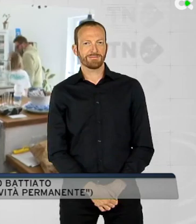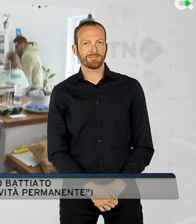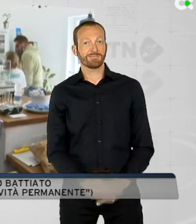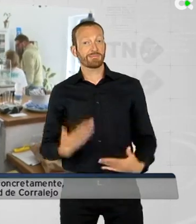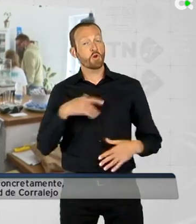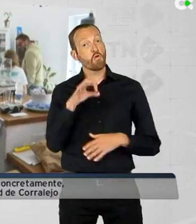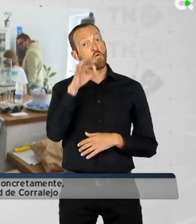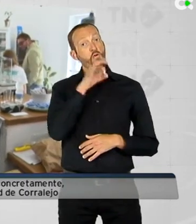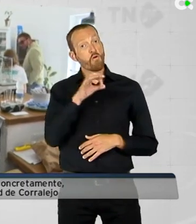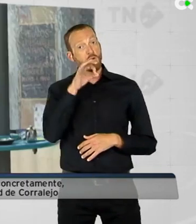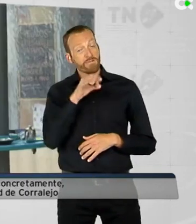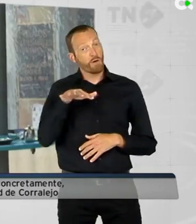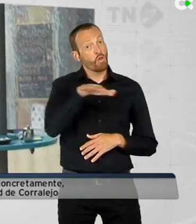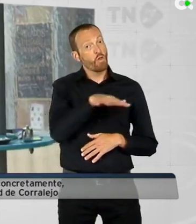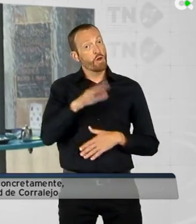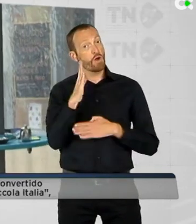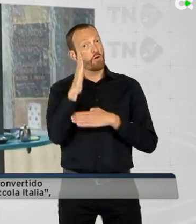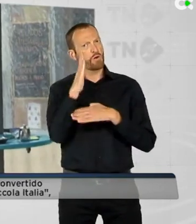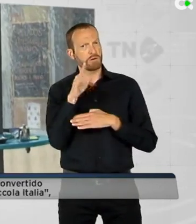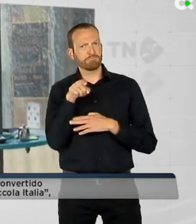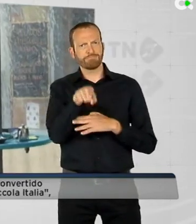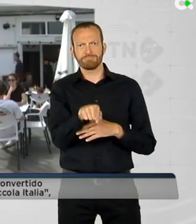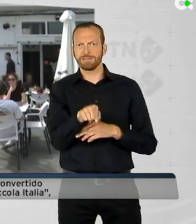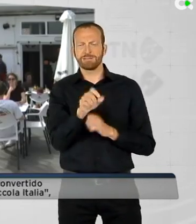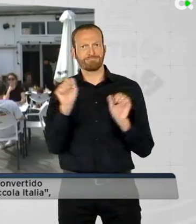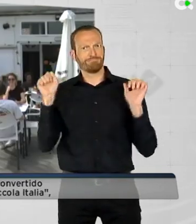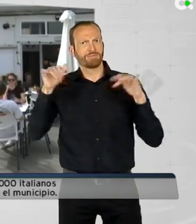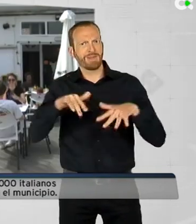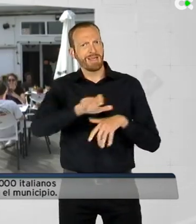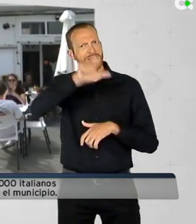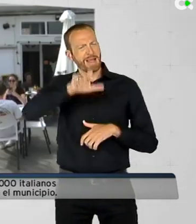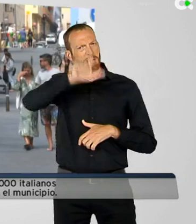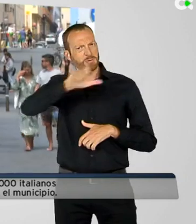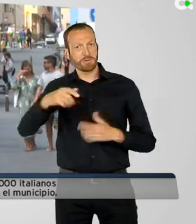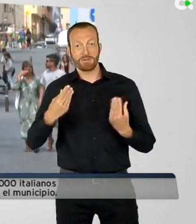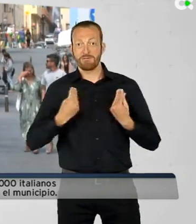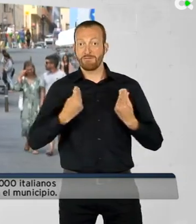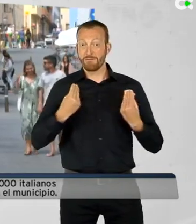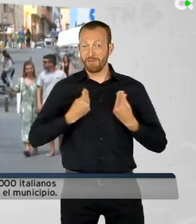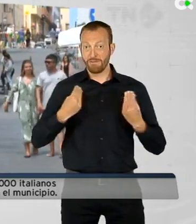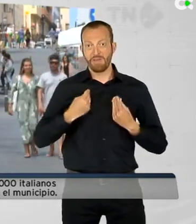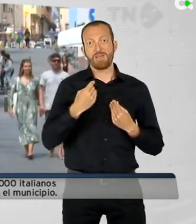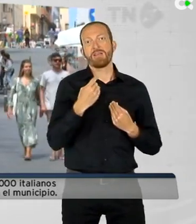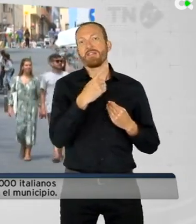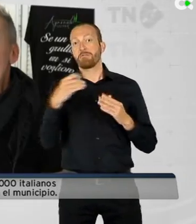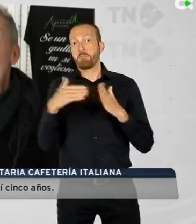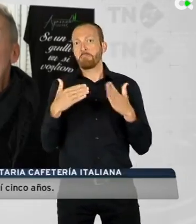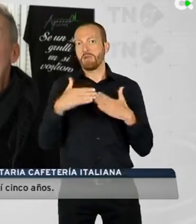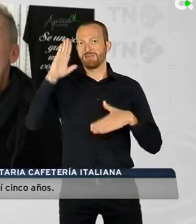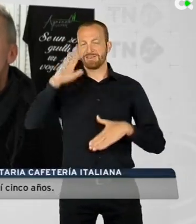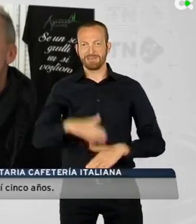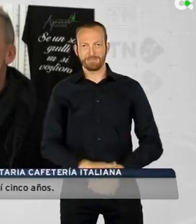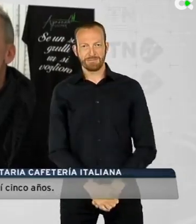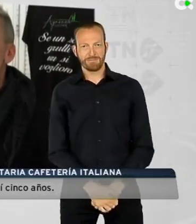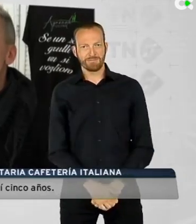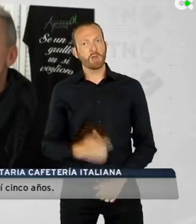La Oliva y concretamente la localidad de Corralejo se ha convertido en la pícola Italia. Más de 6.000 italianos residen en el municipio. Llevo aquí